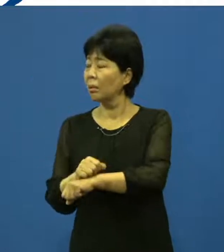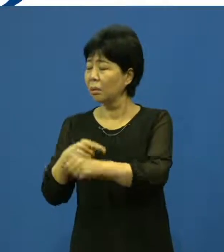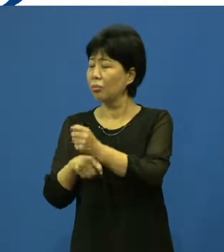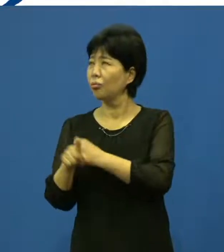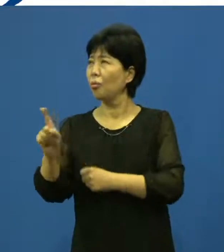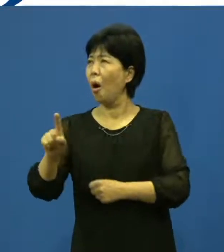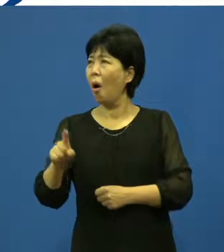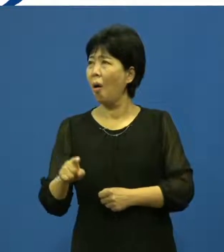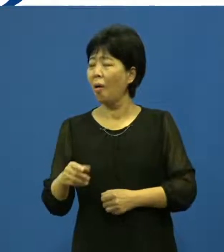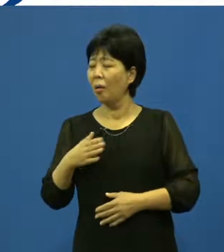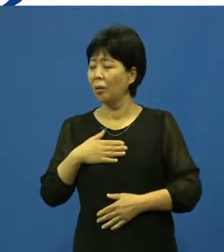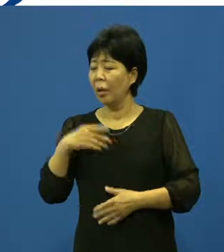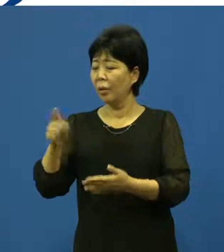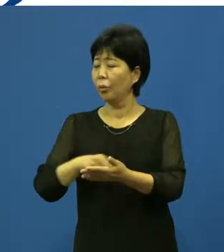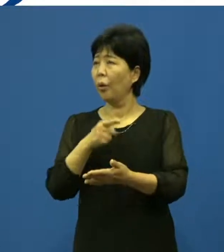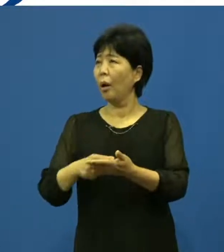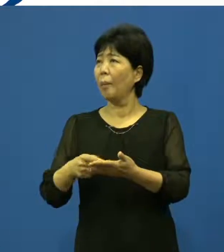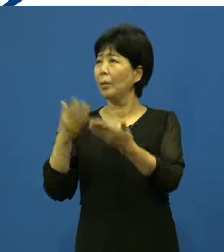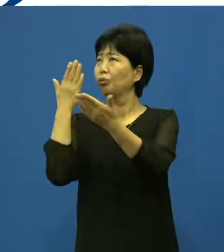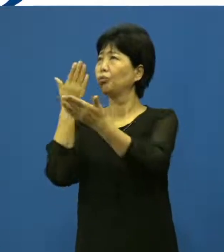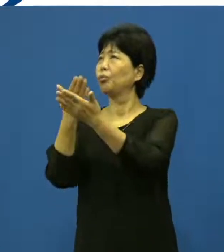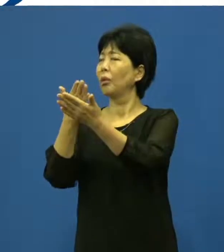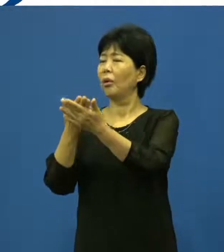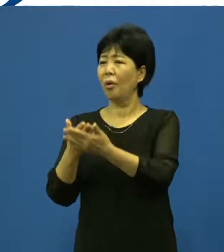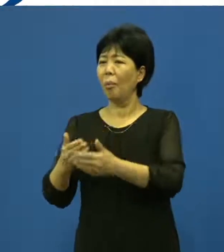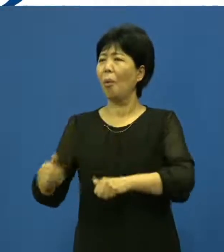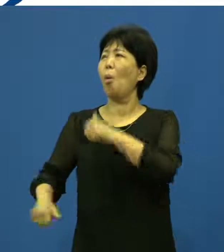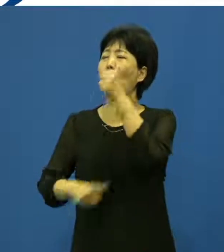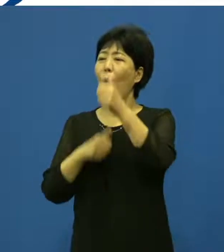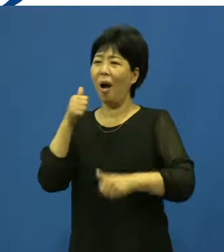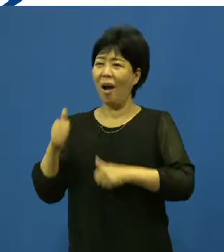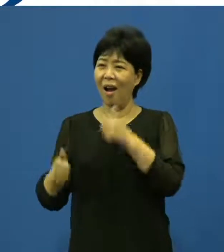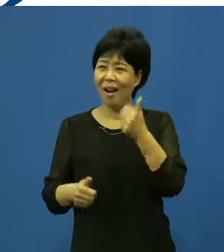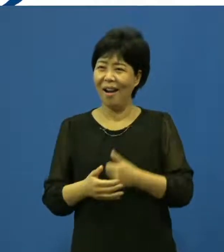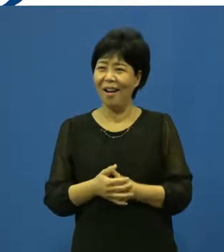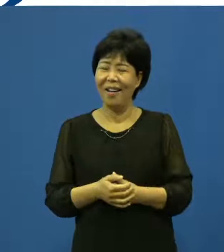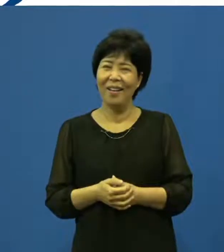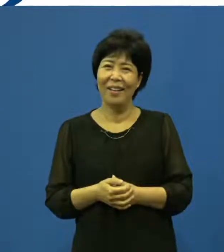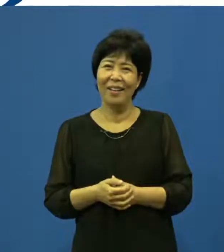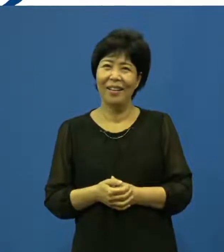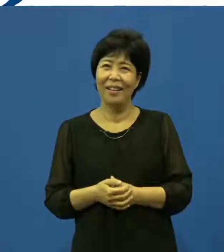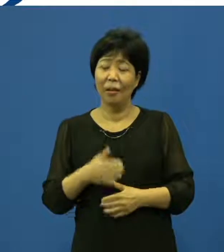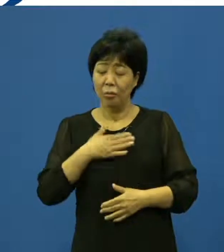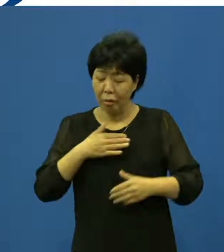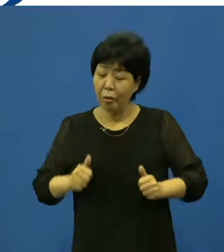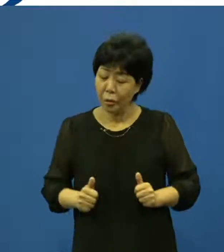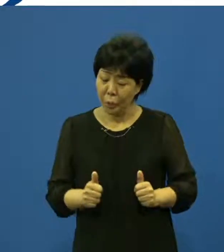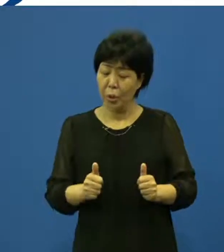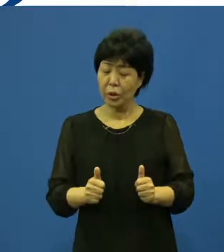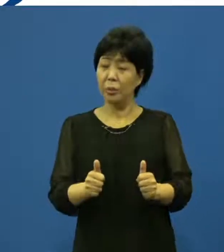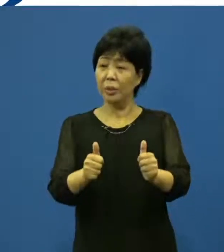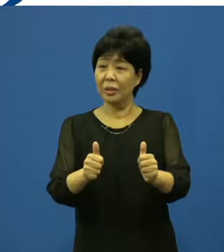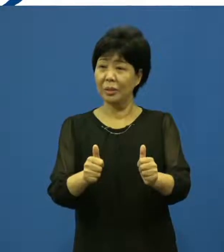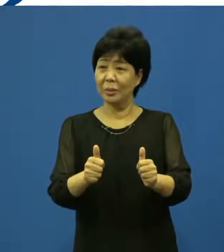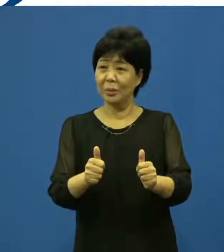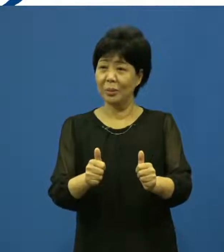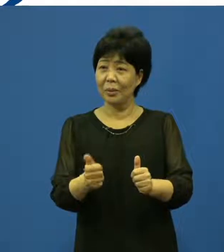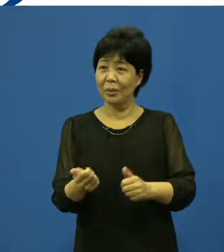요구합니다. 그리고 아버지에게 따지고 화를 내죠. 그는 열심이었지만 계산을 하고